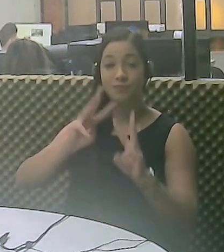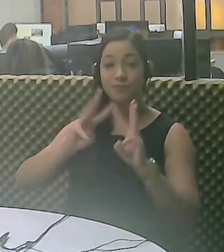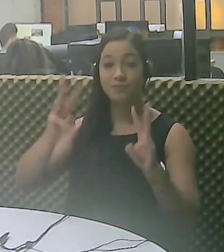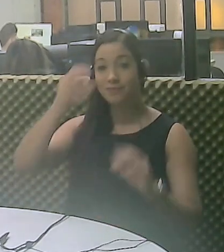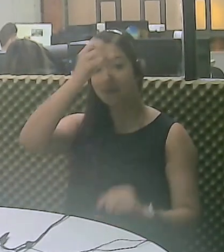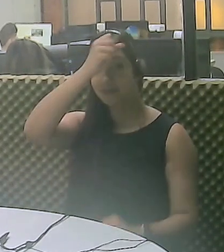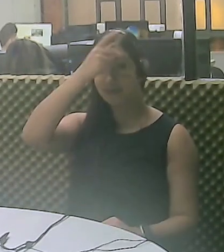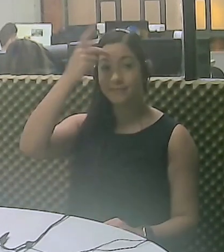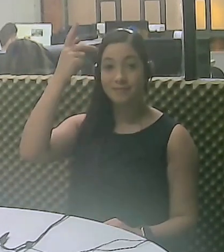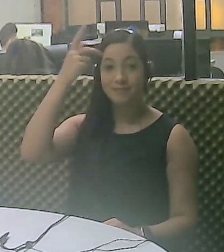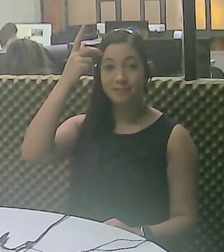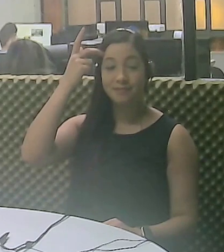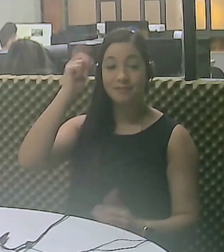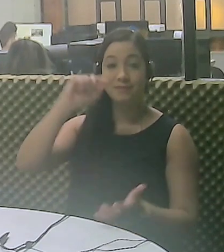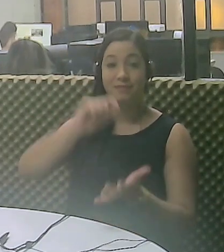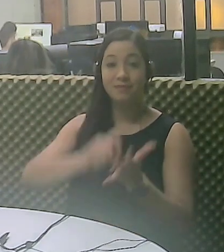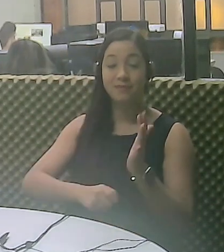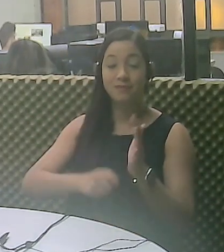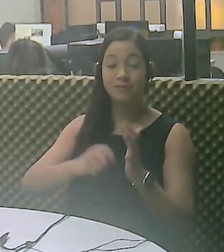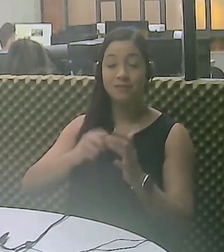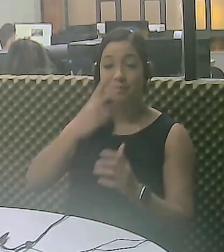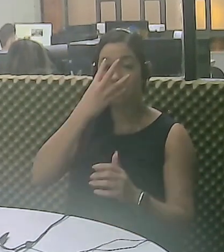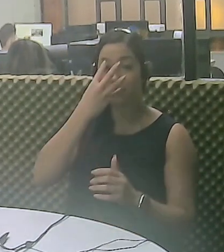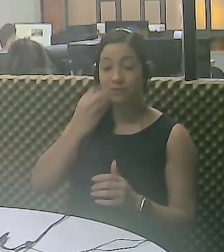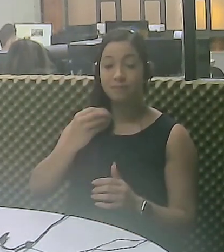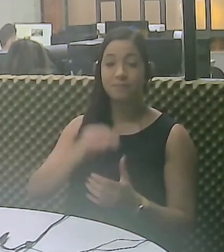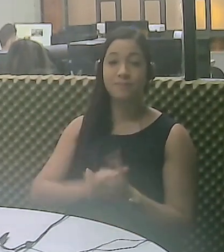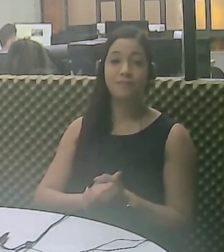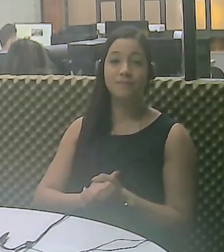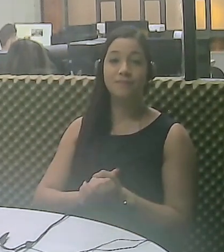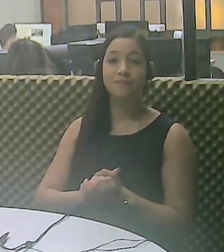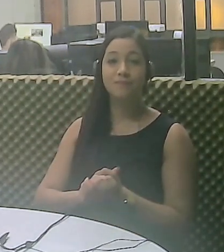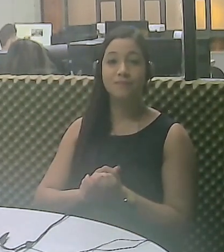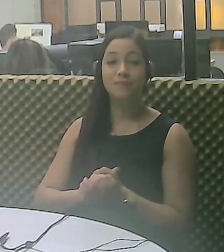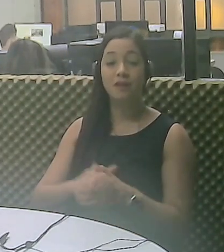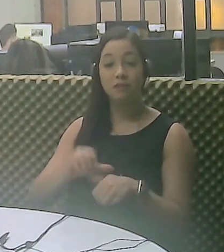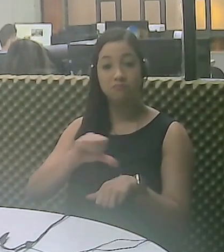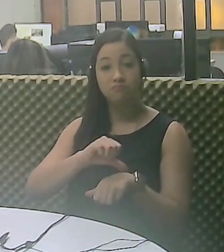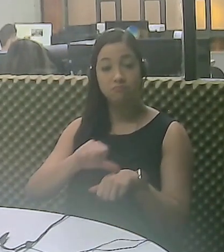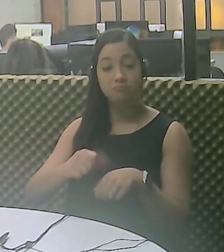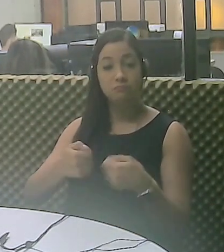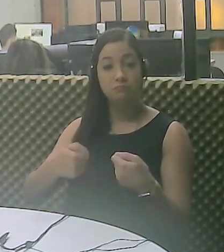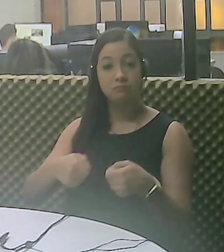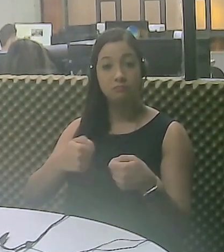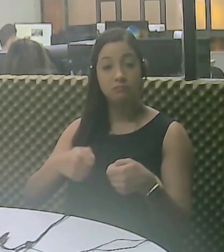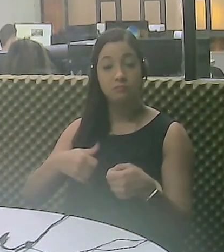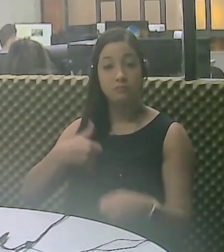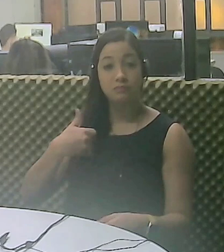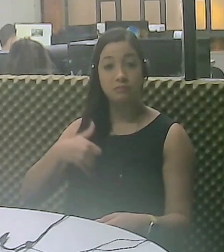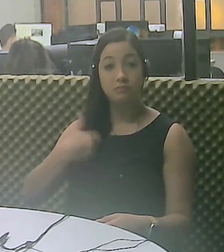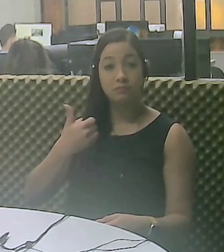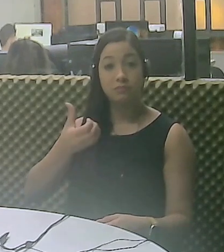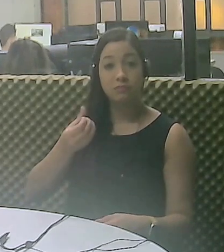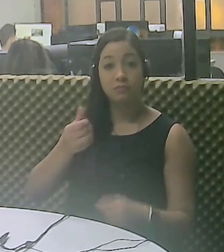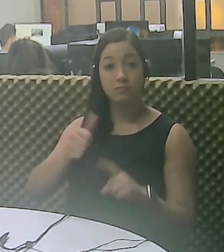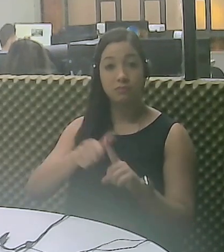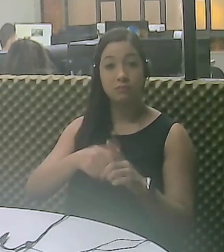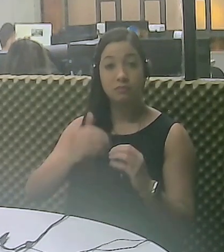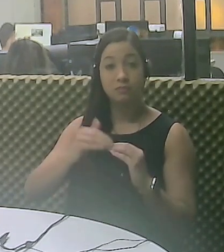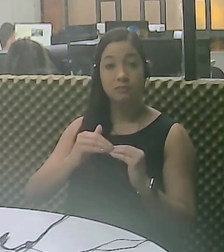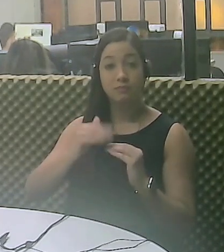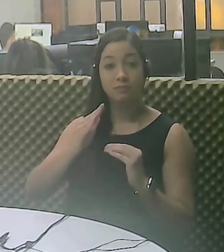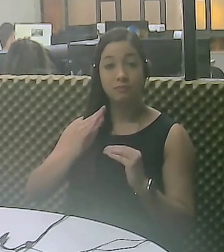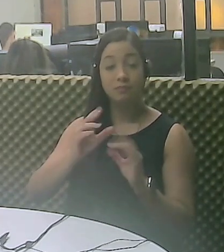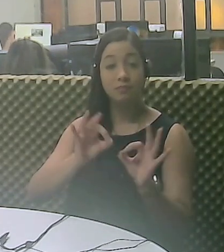da Prefeitura na aba Castra Móvel. Para fazer o procedimento, é necessário que o animal tenha idade mínima de 6 meses.